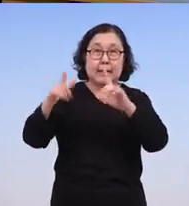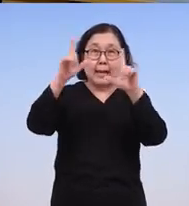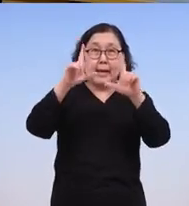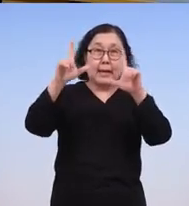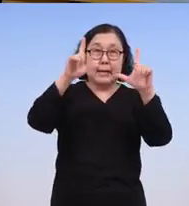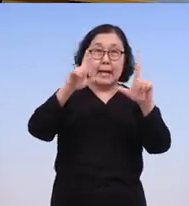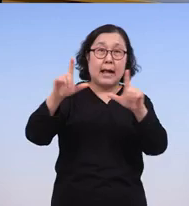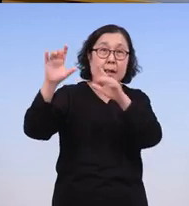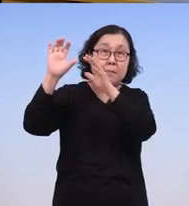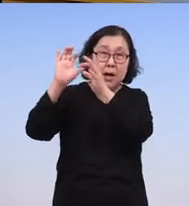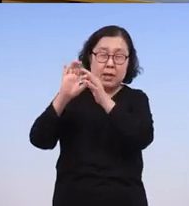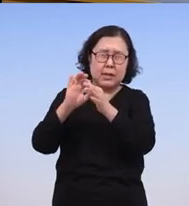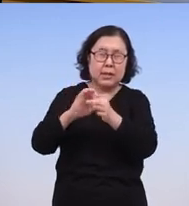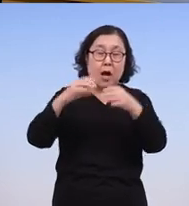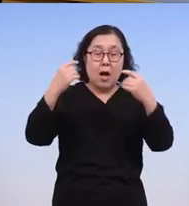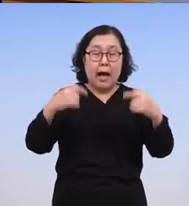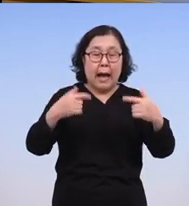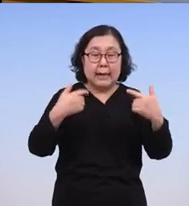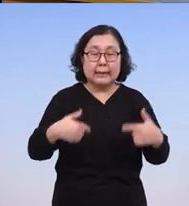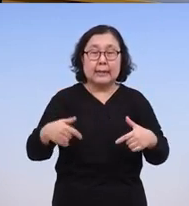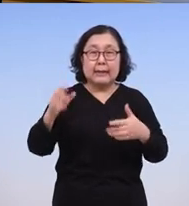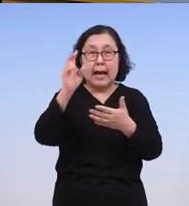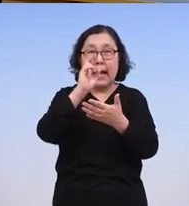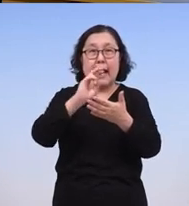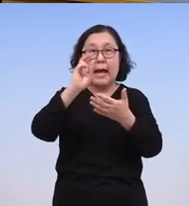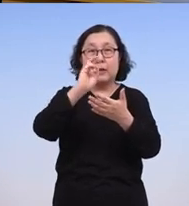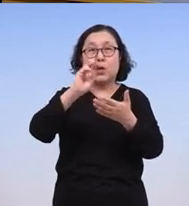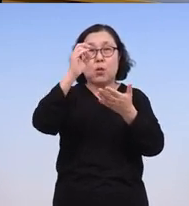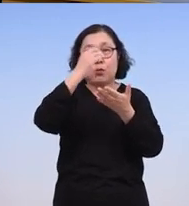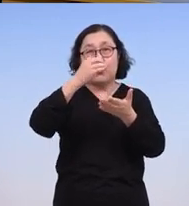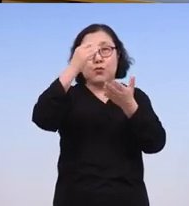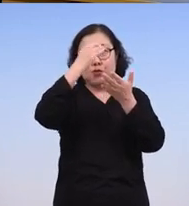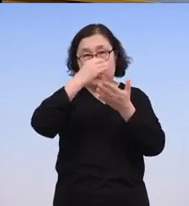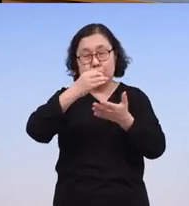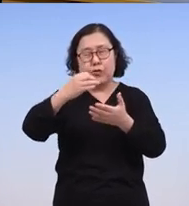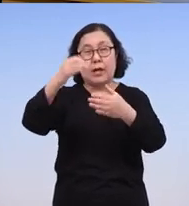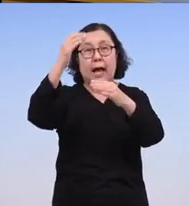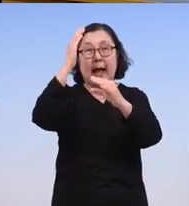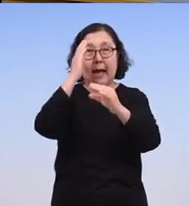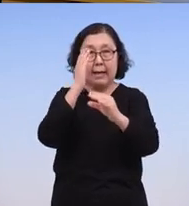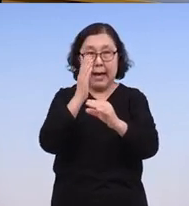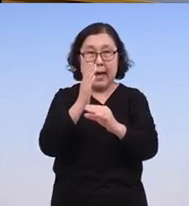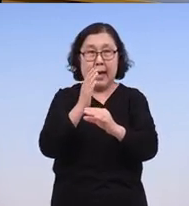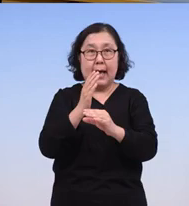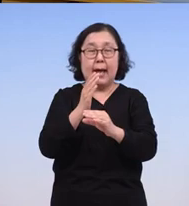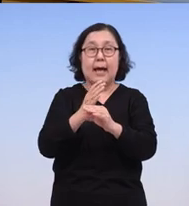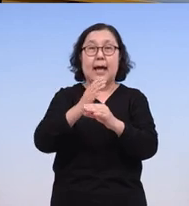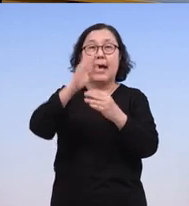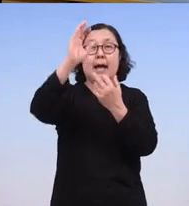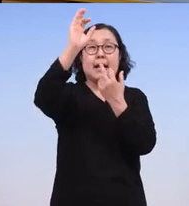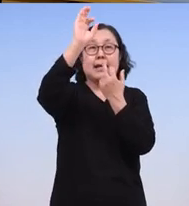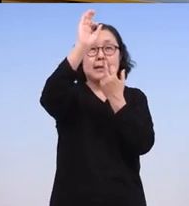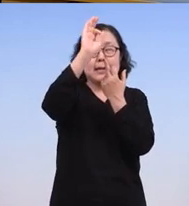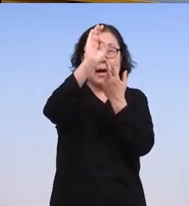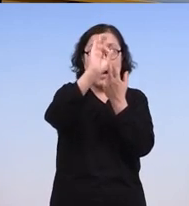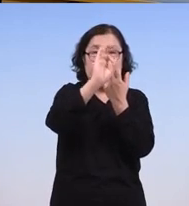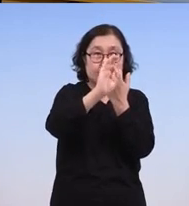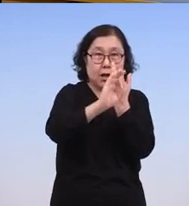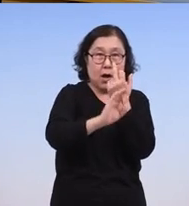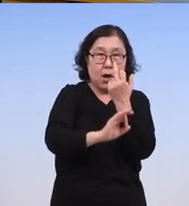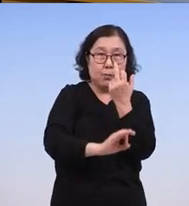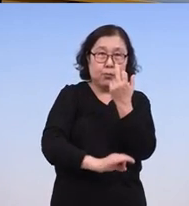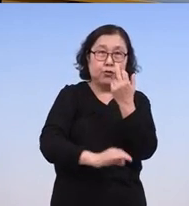잠시 세상에 내가 살면서 항상 찬송 부르다가 그 다음